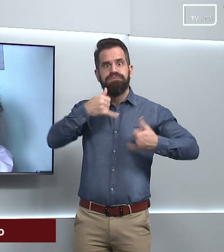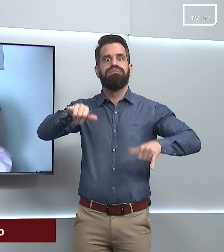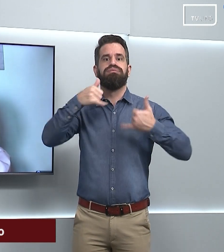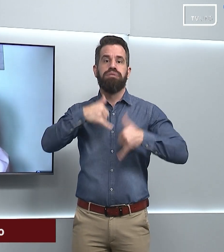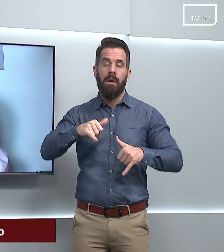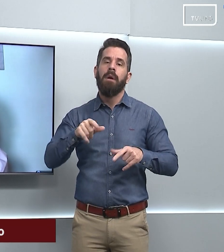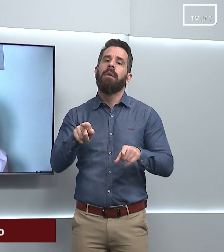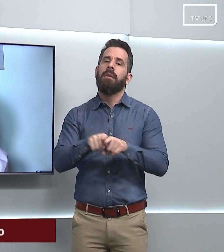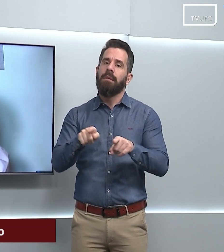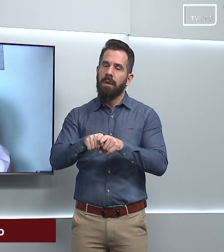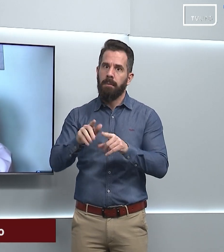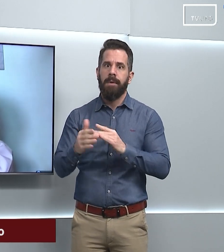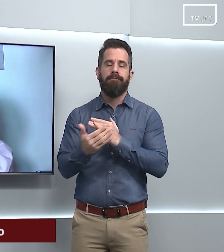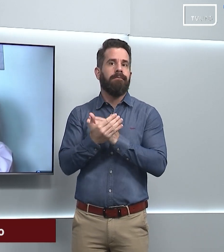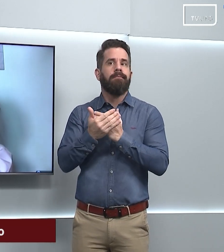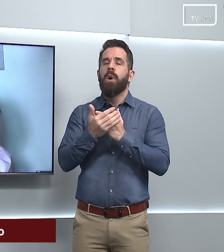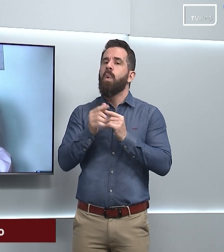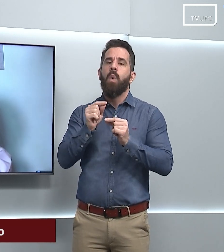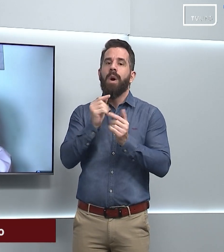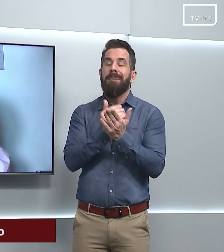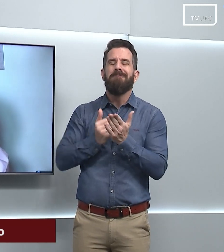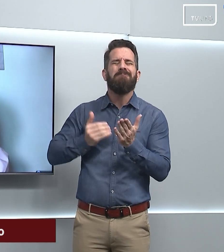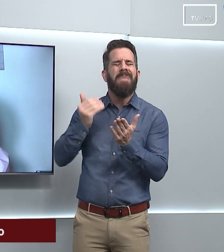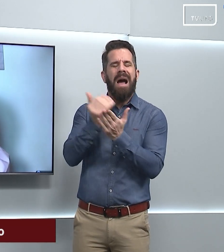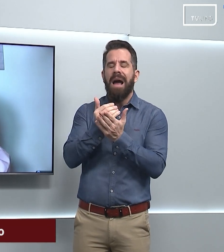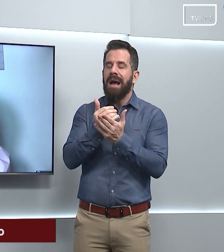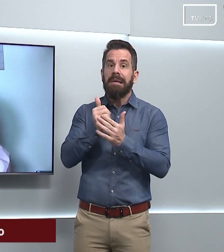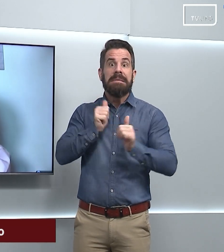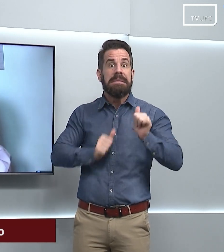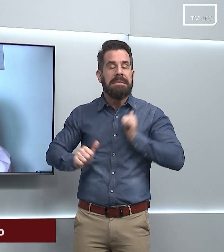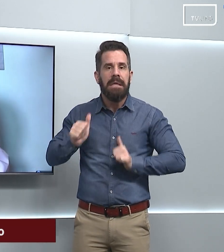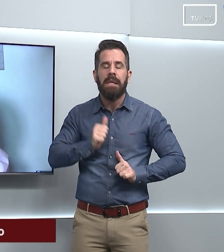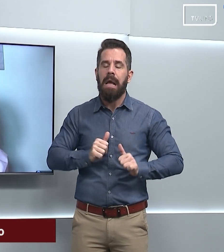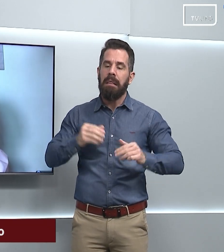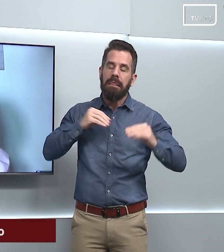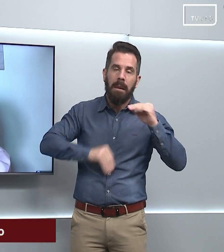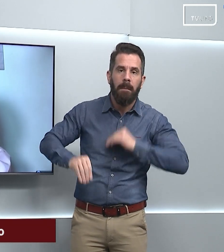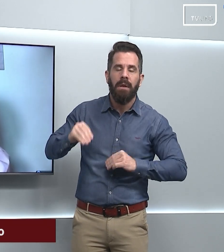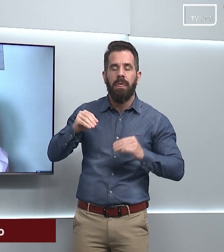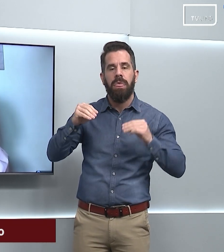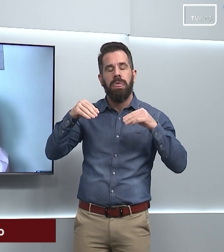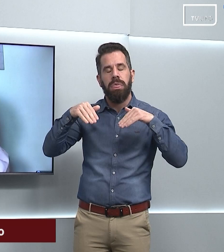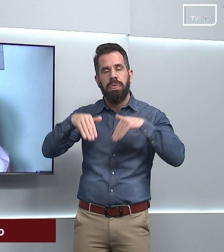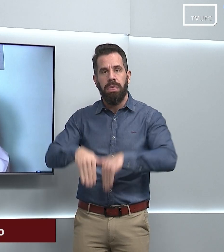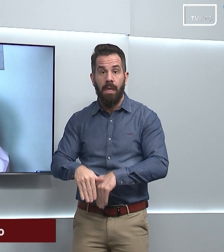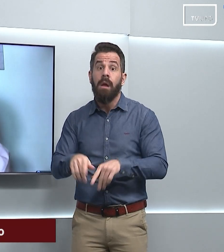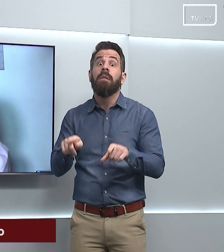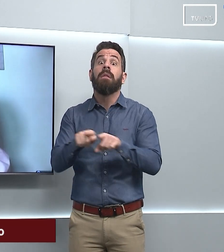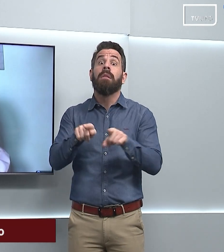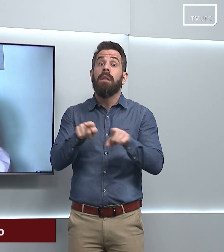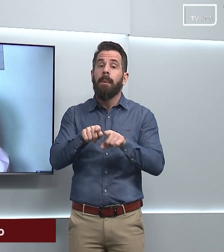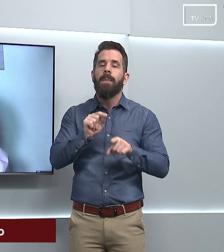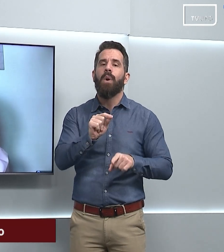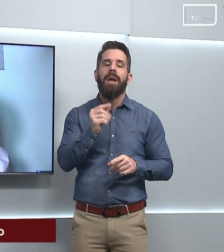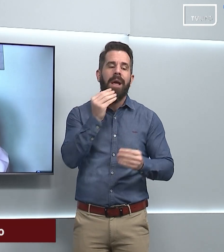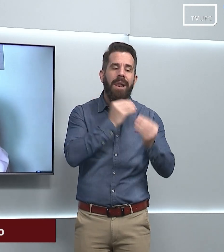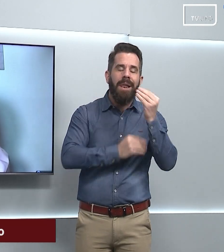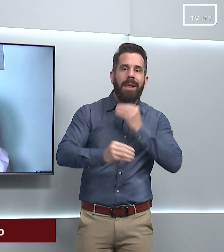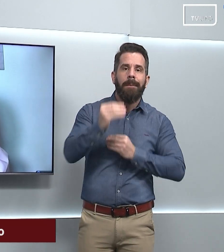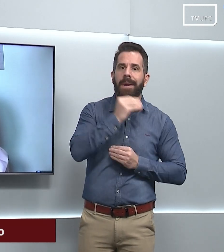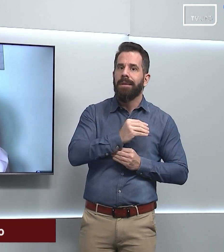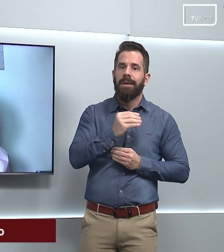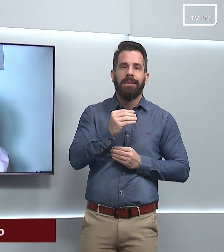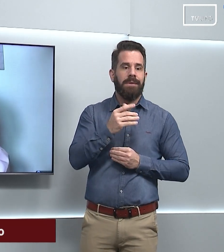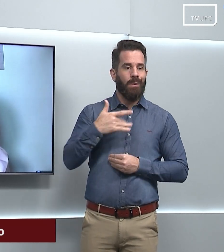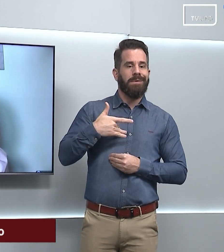de ansiedade, de depressão, e até mesmo na questão da alimentação saudável de modo geral. Porque essas pessoas que ficam beliscando o